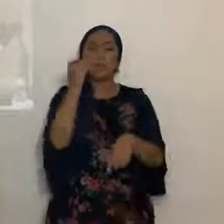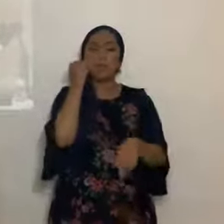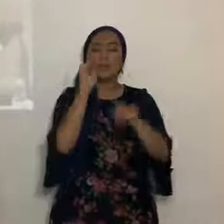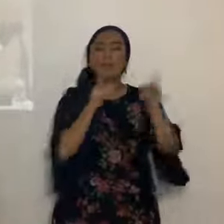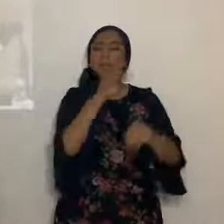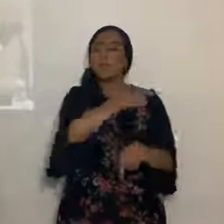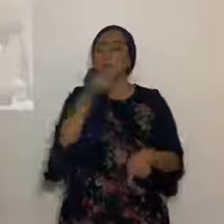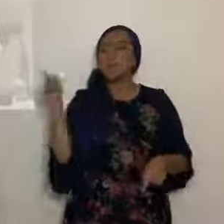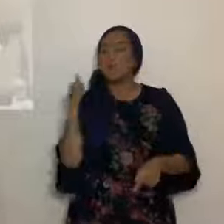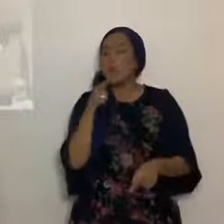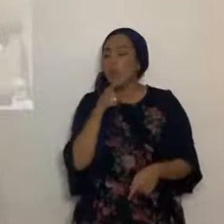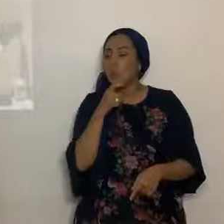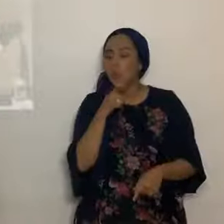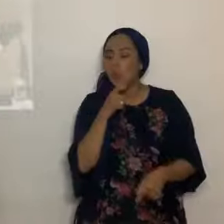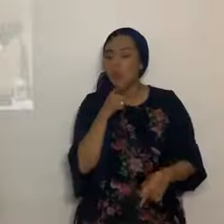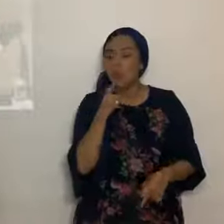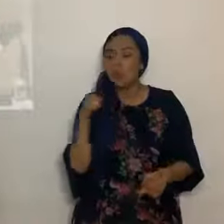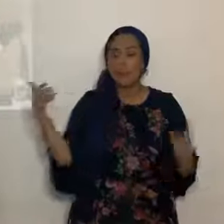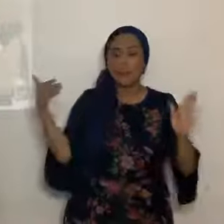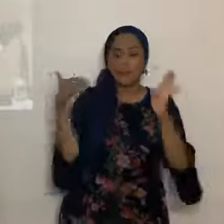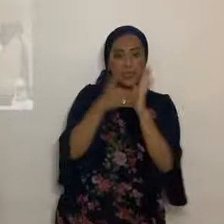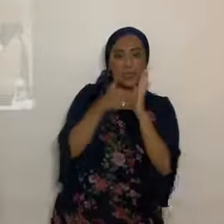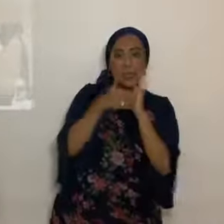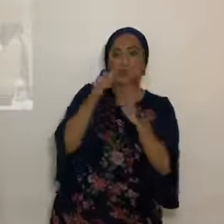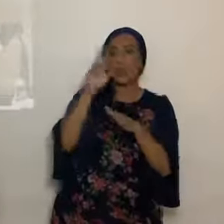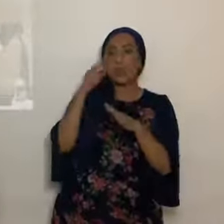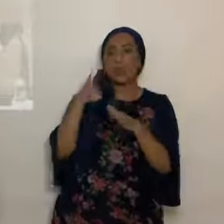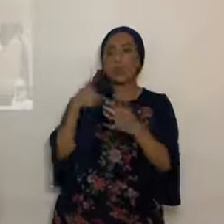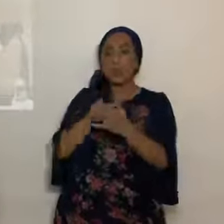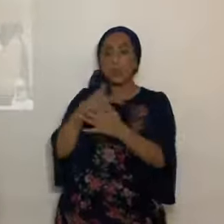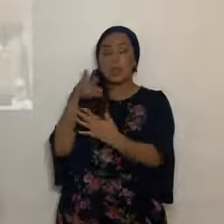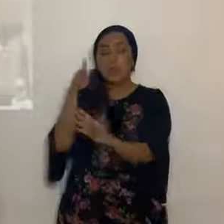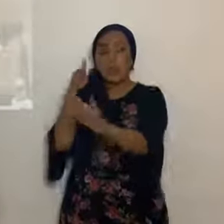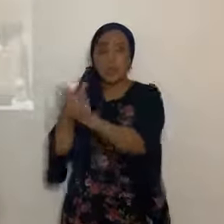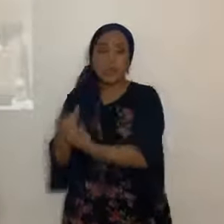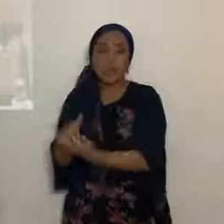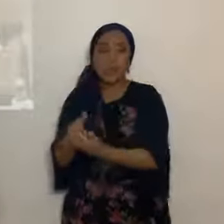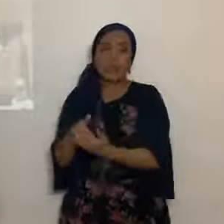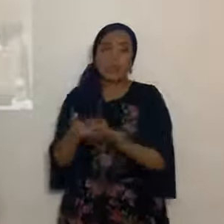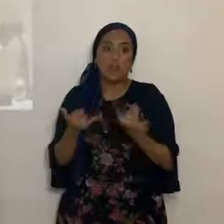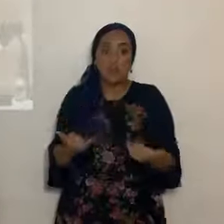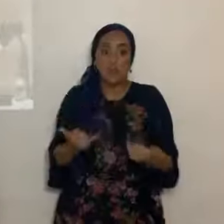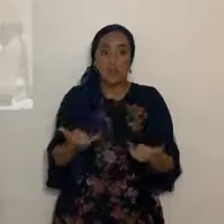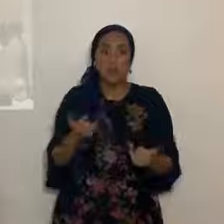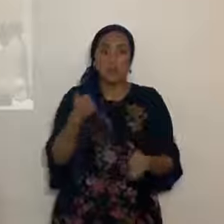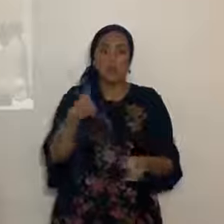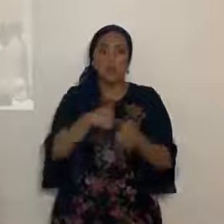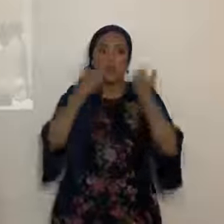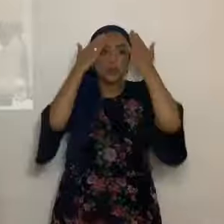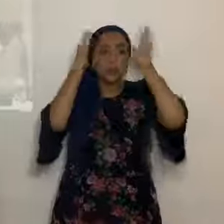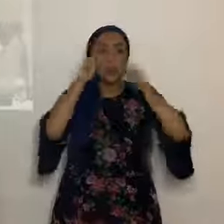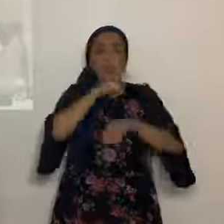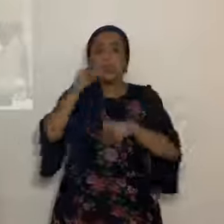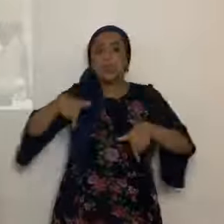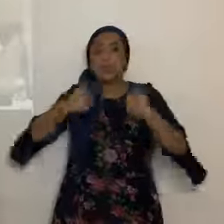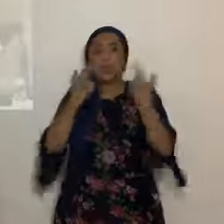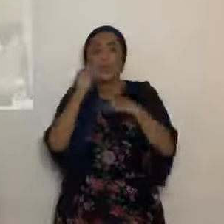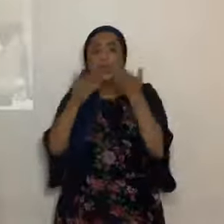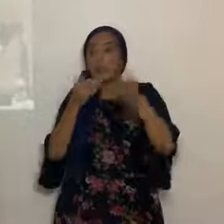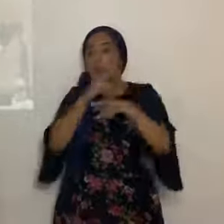que nos ofendieron o que ofendimos nosotros Actualmente no sabemos dónde viven o quizá ya